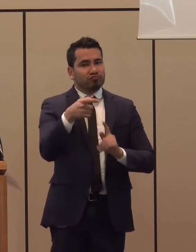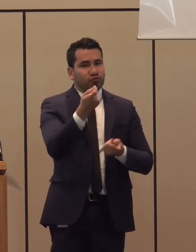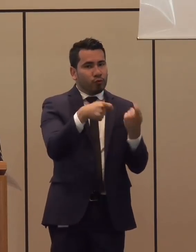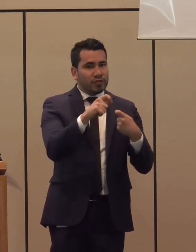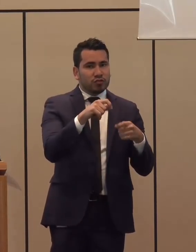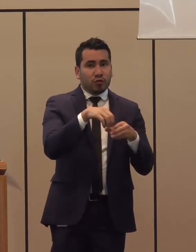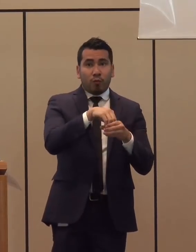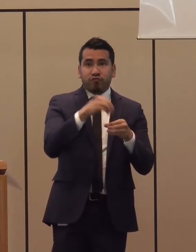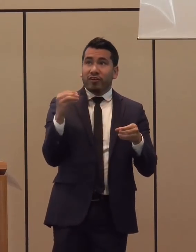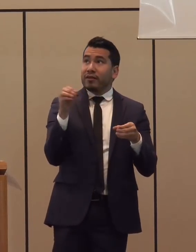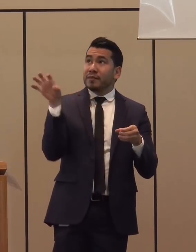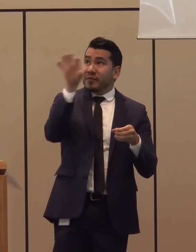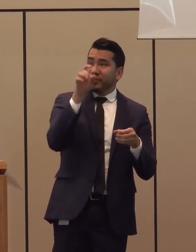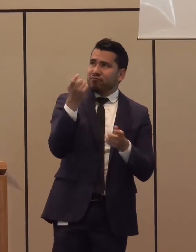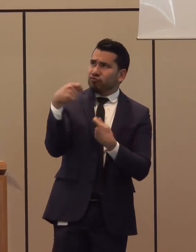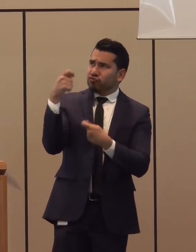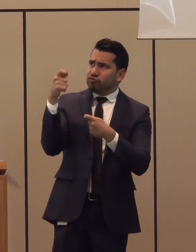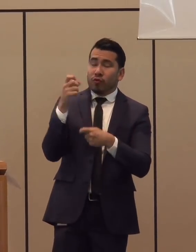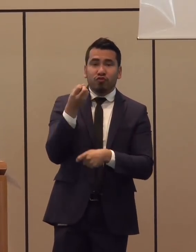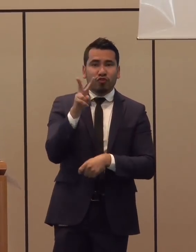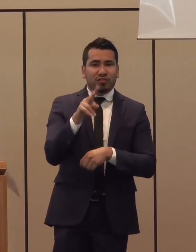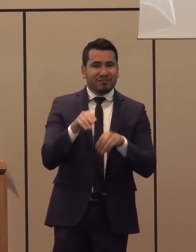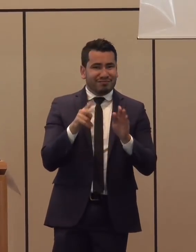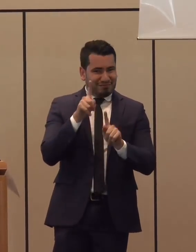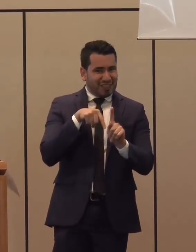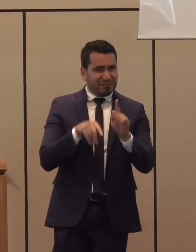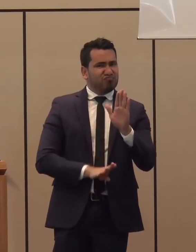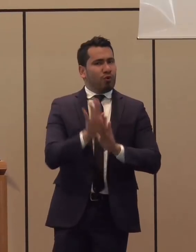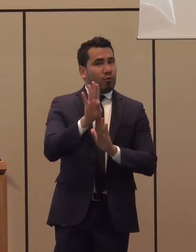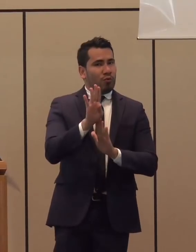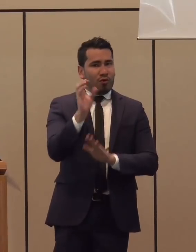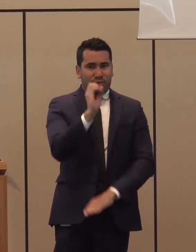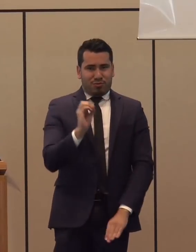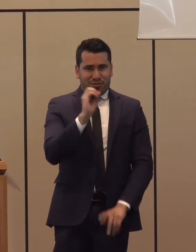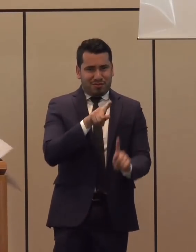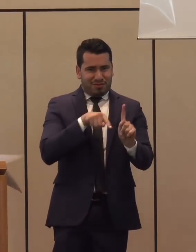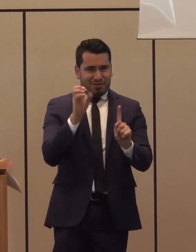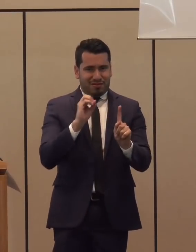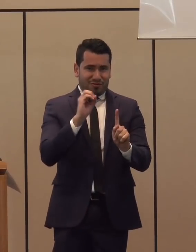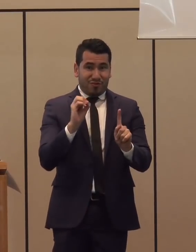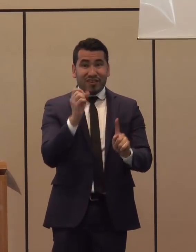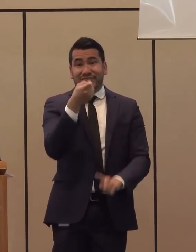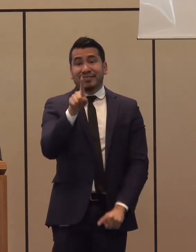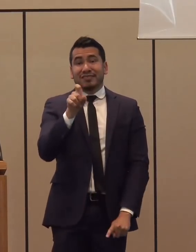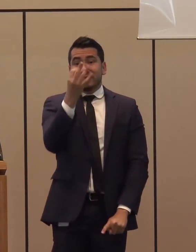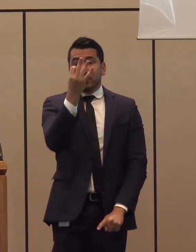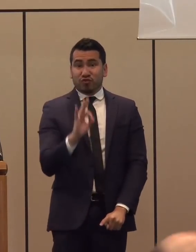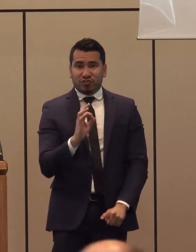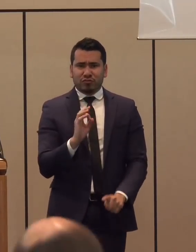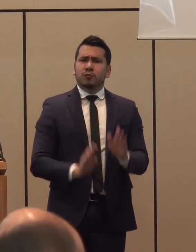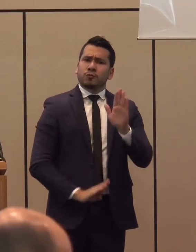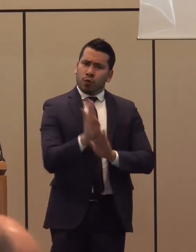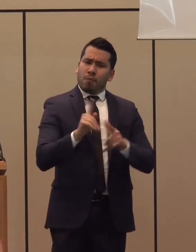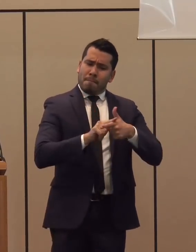me parece que eso también es un mensaje positivo de reactivación y en octubre crecimos un 16% y